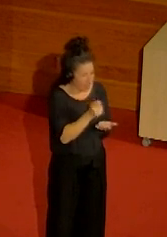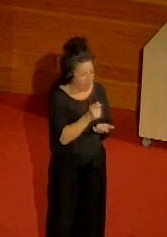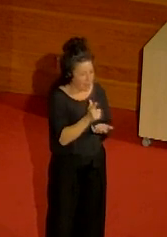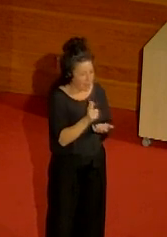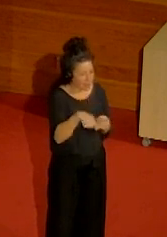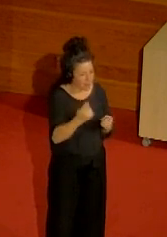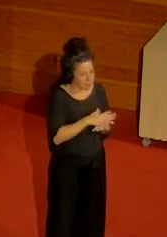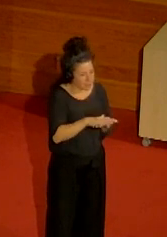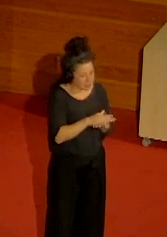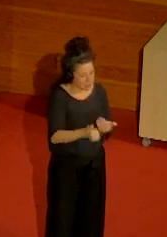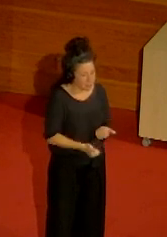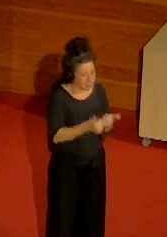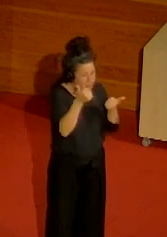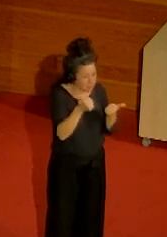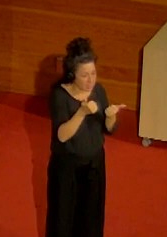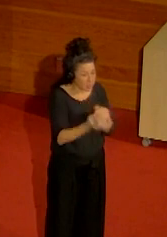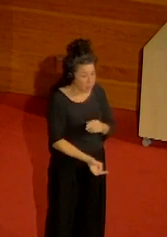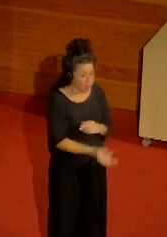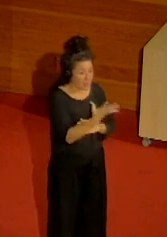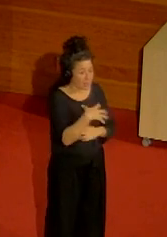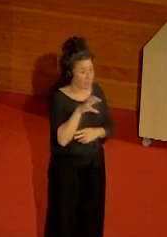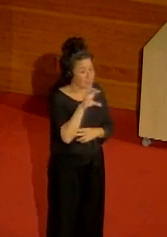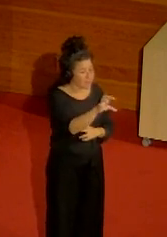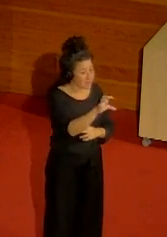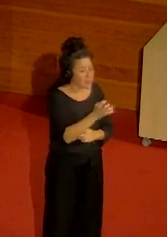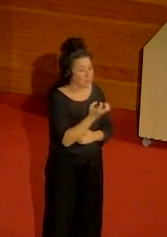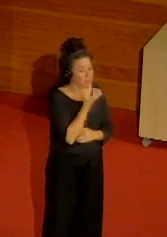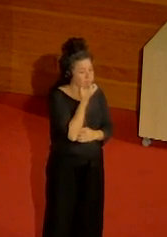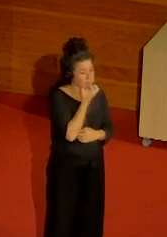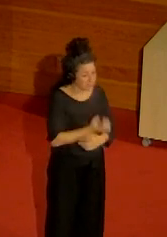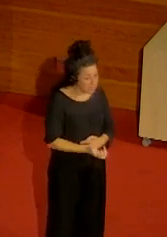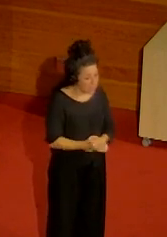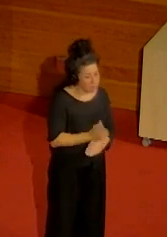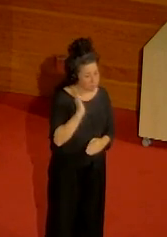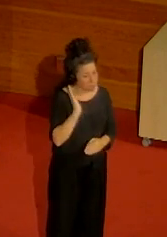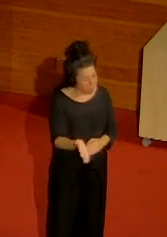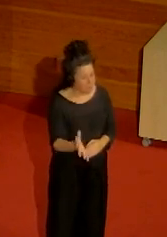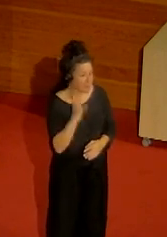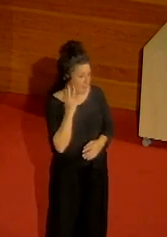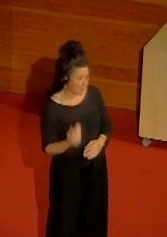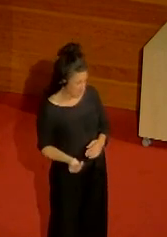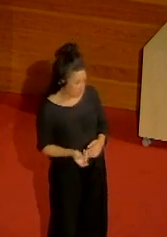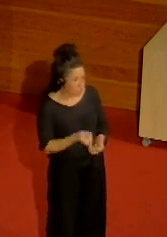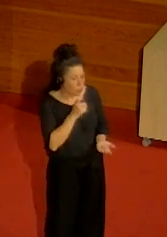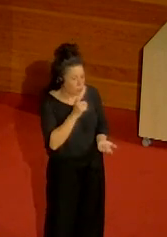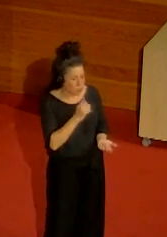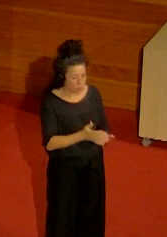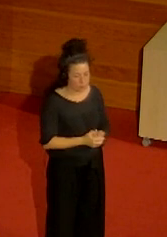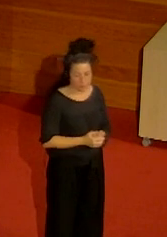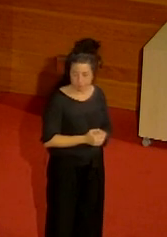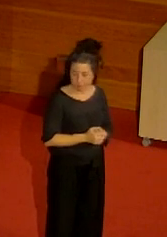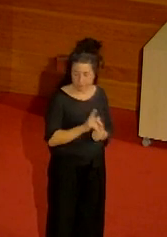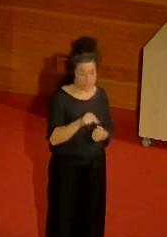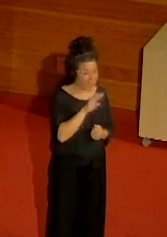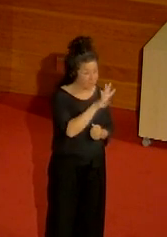cómo la creación del Estado Israel afectó a los palestinos Pero bueno para que se hagan una idea como ven en el 47